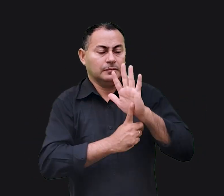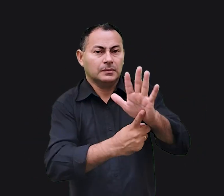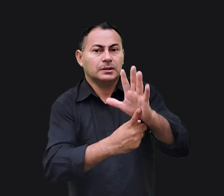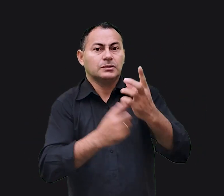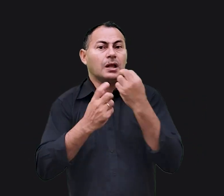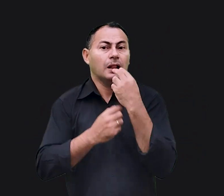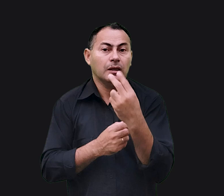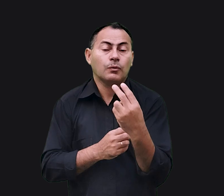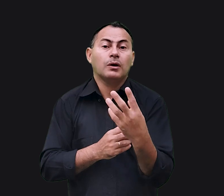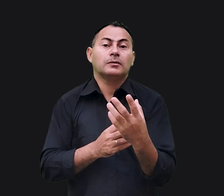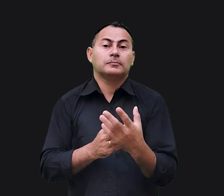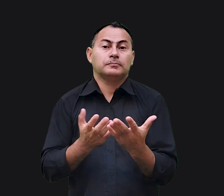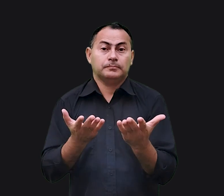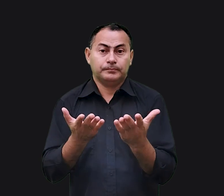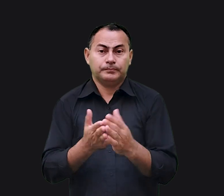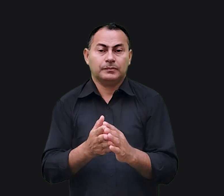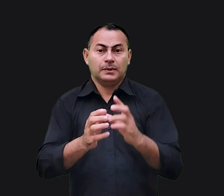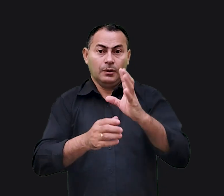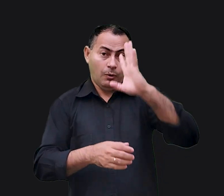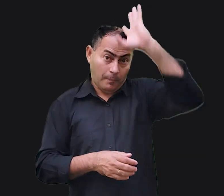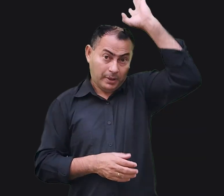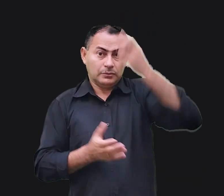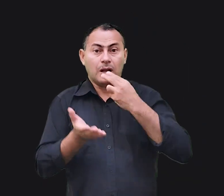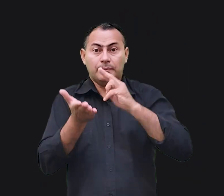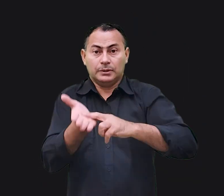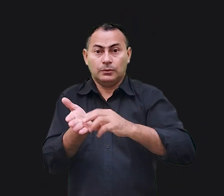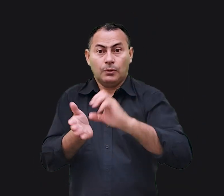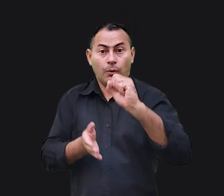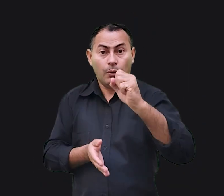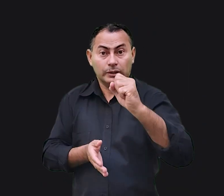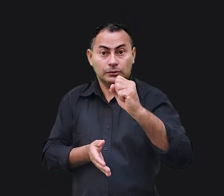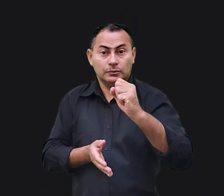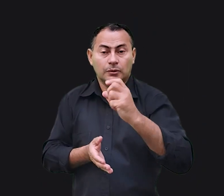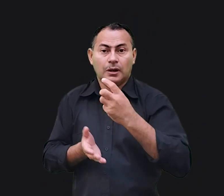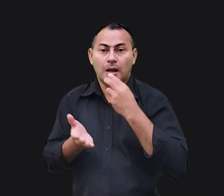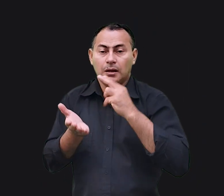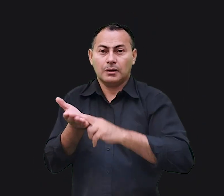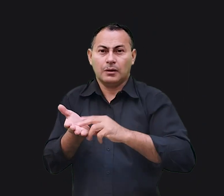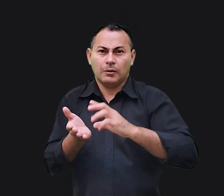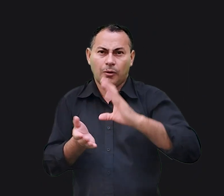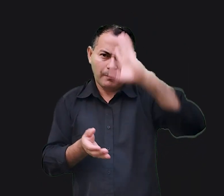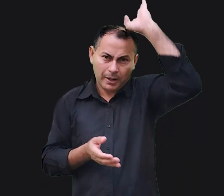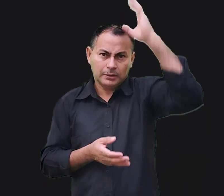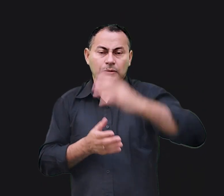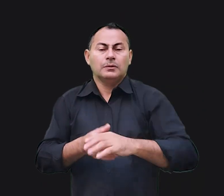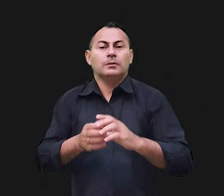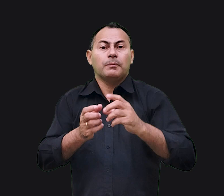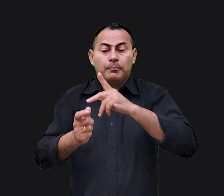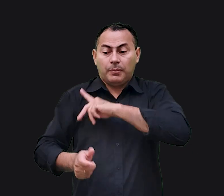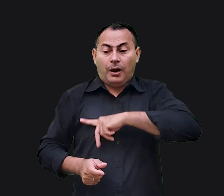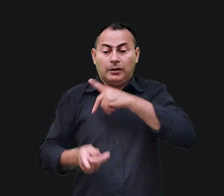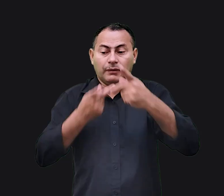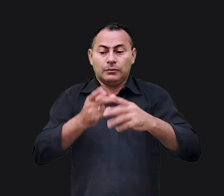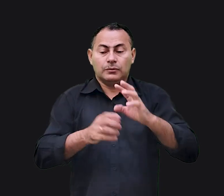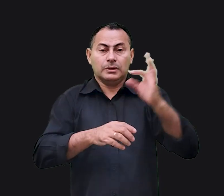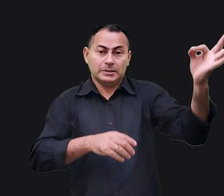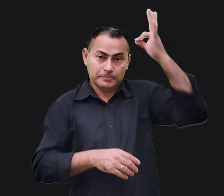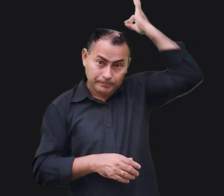de línguas. Em Romanos 8, Paulo fala assim, o Espírito nos ajuda em nossa fraqueza, pois